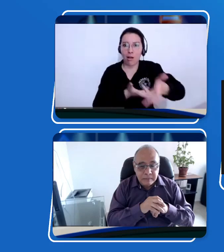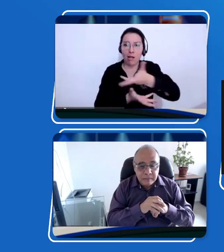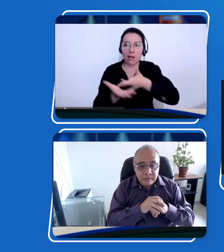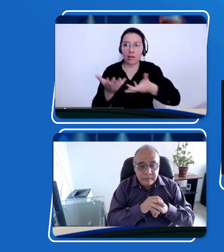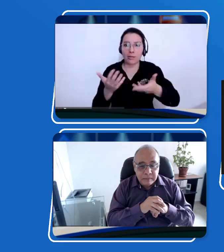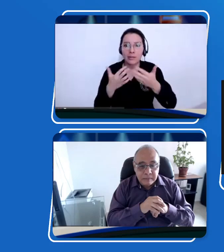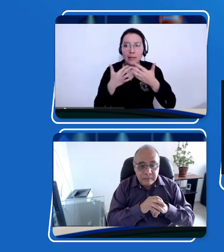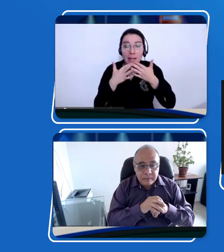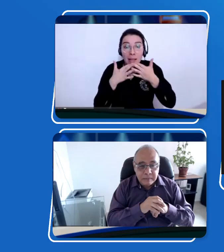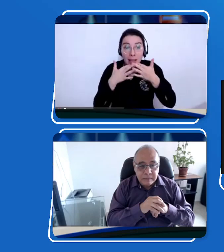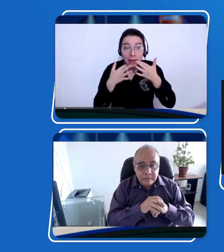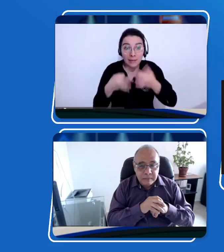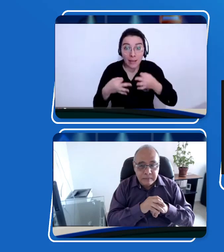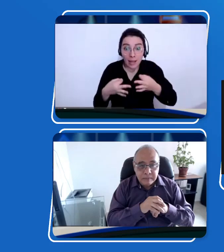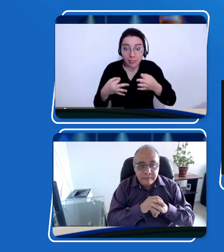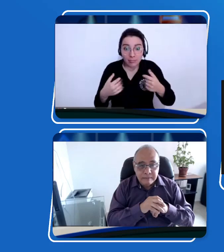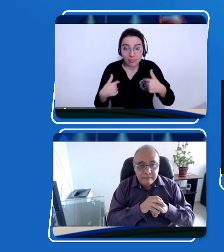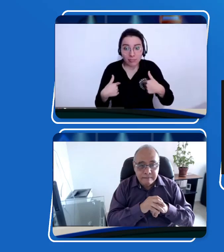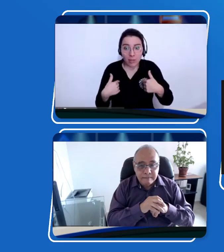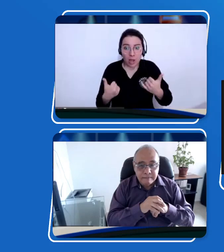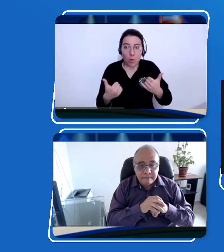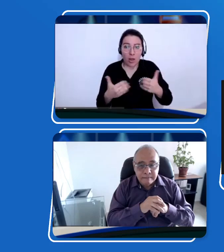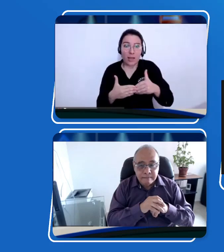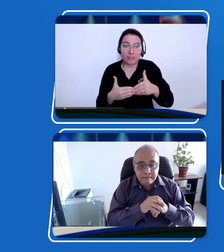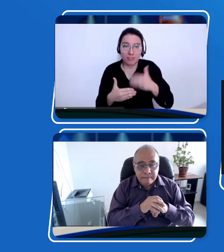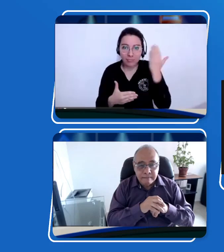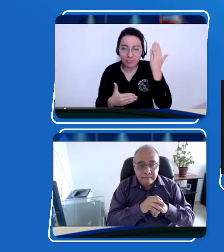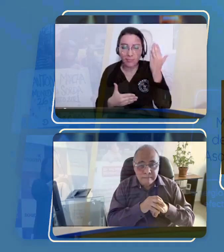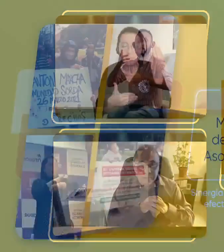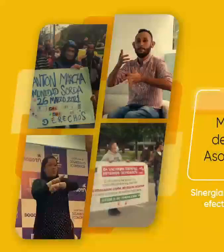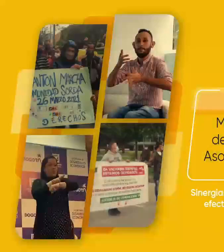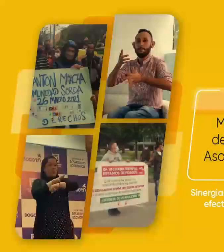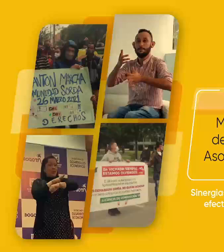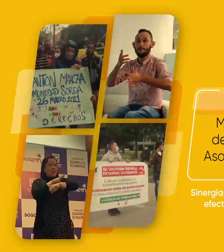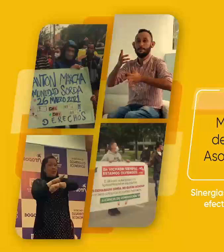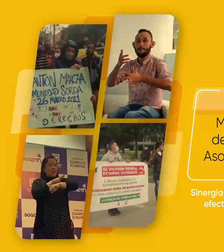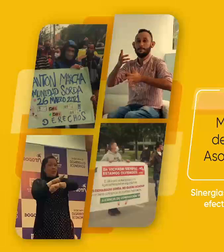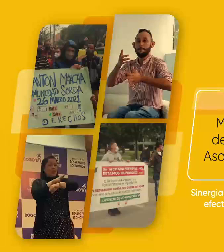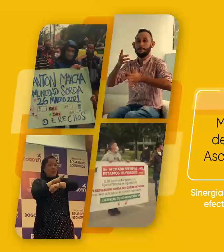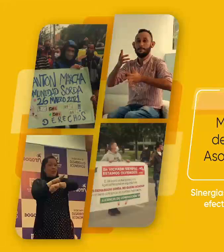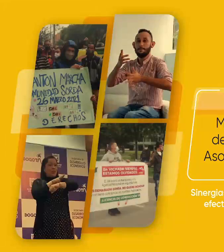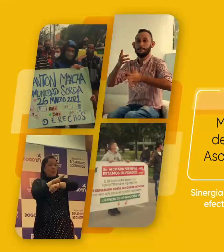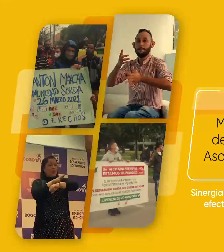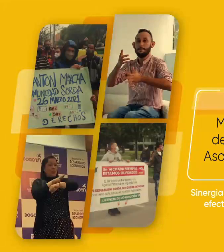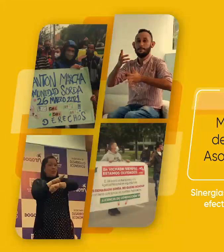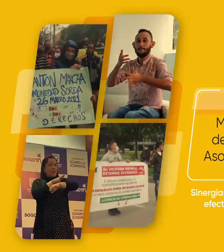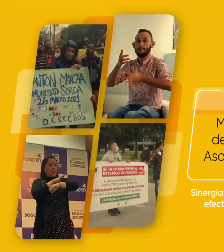quiero iniciar presentándole una excusa.